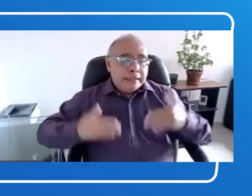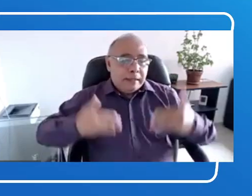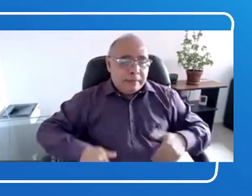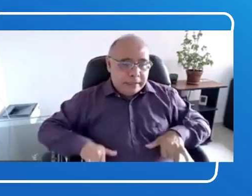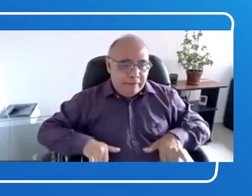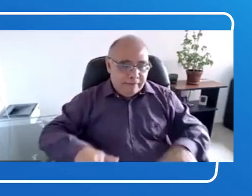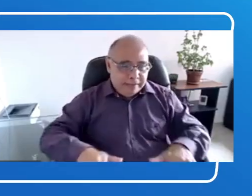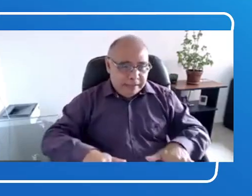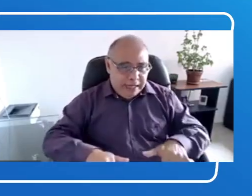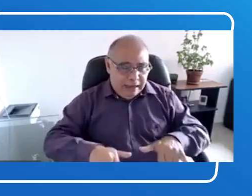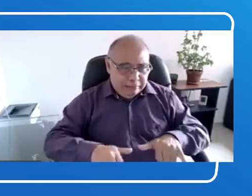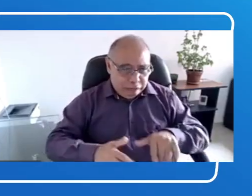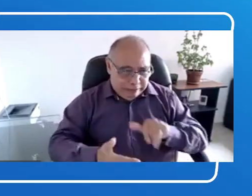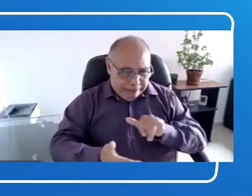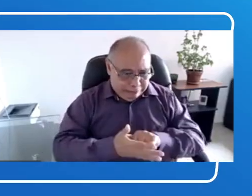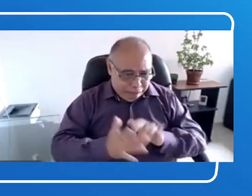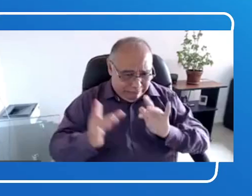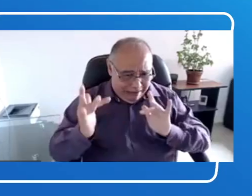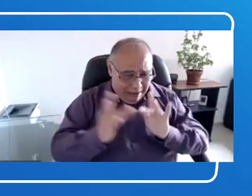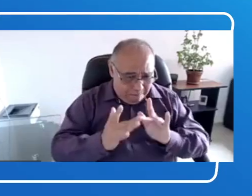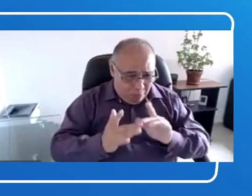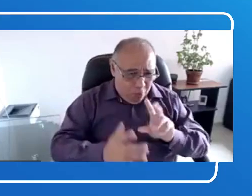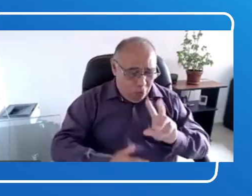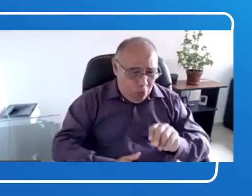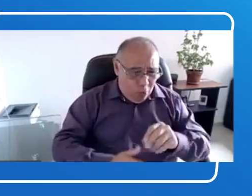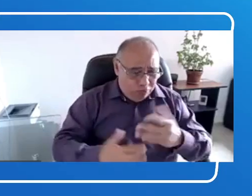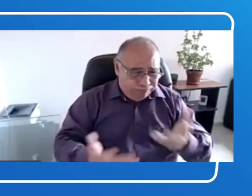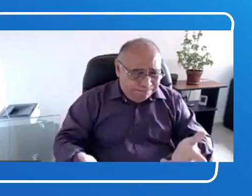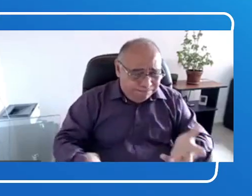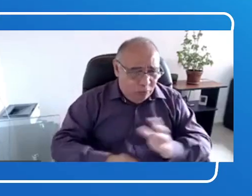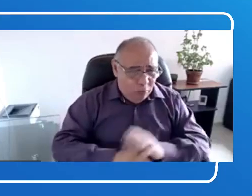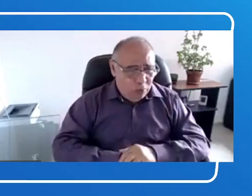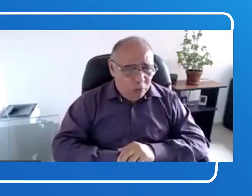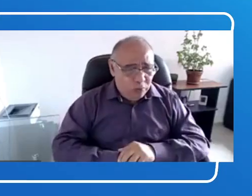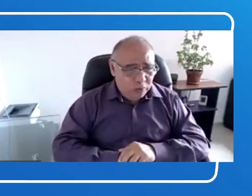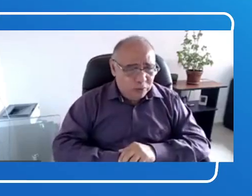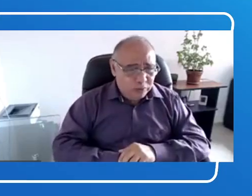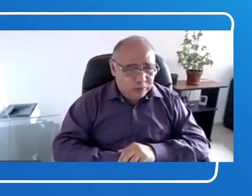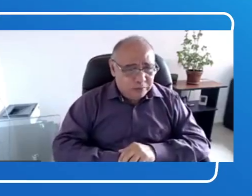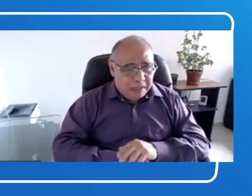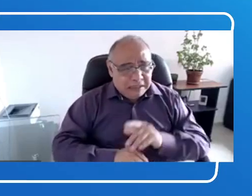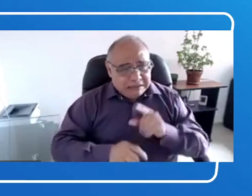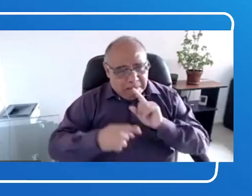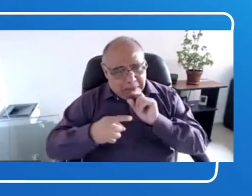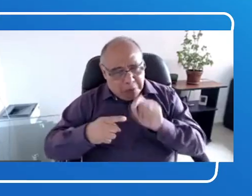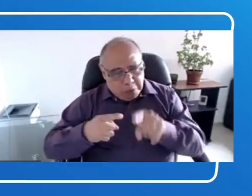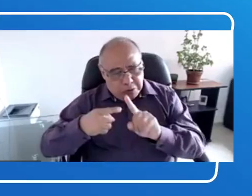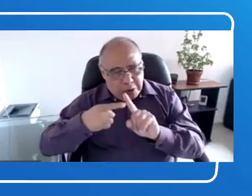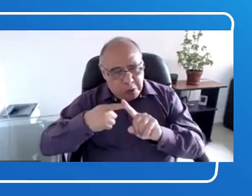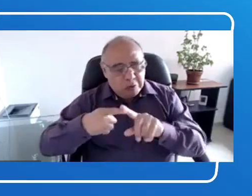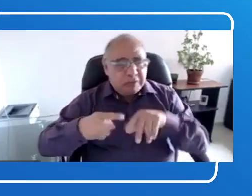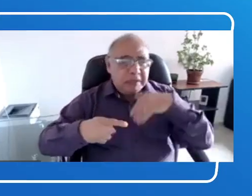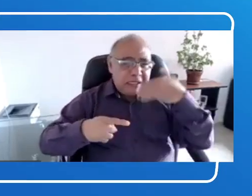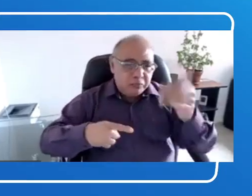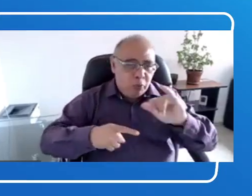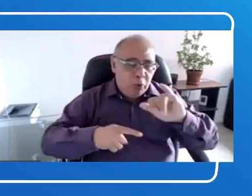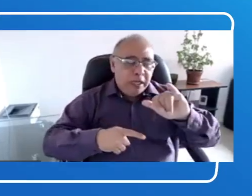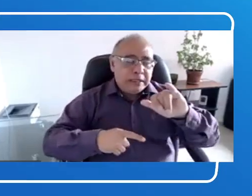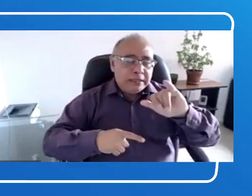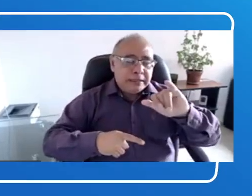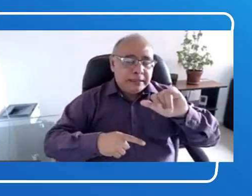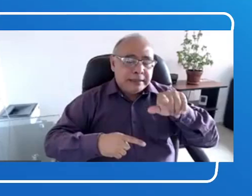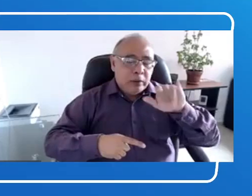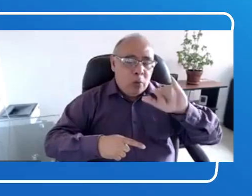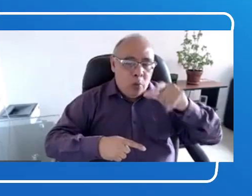que se vota es dentro de la misma discapacidad, es decir, sordo vota por sordo, pero en este caso, donde hay una